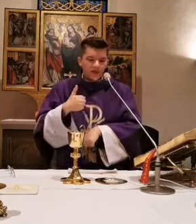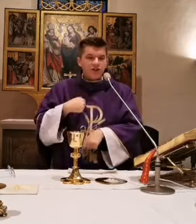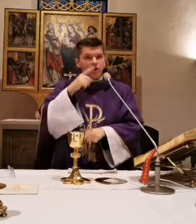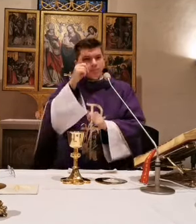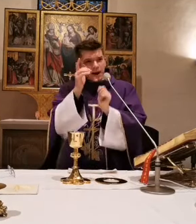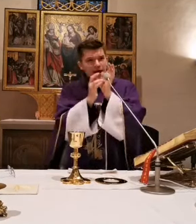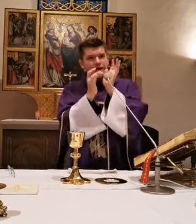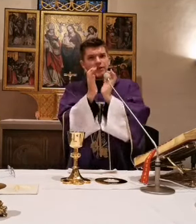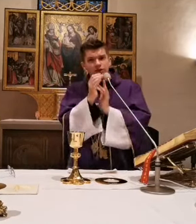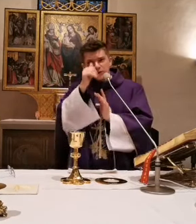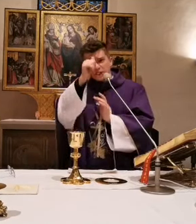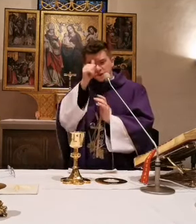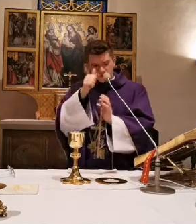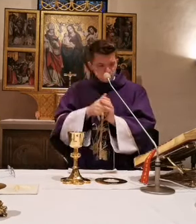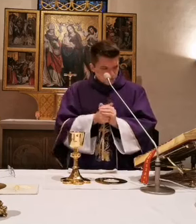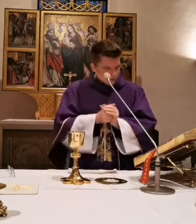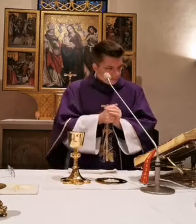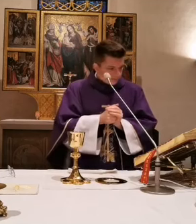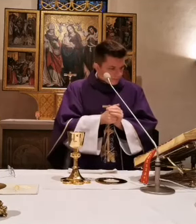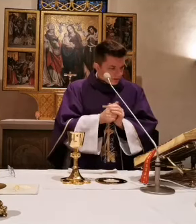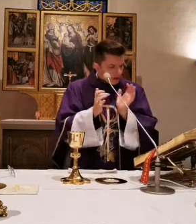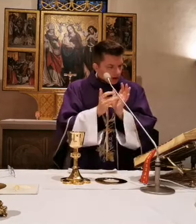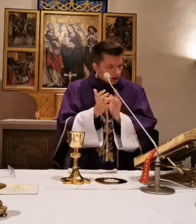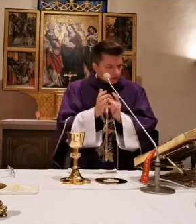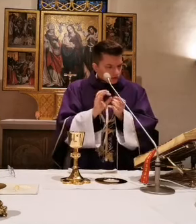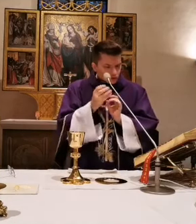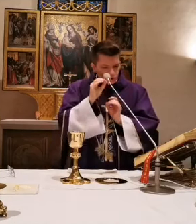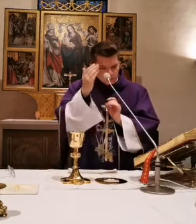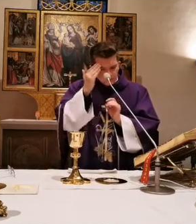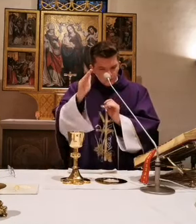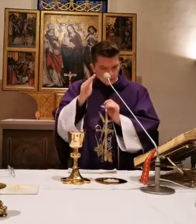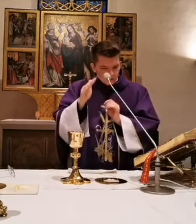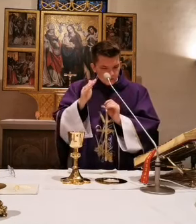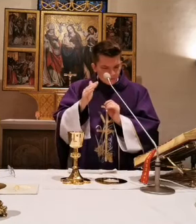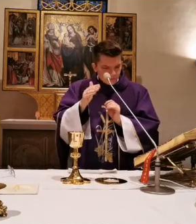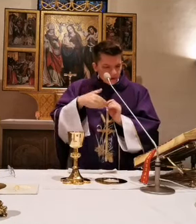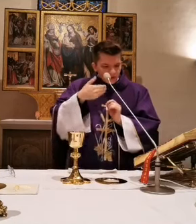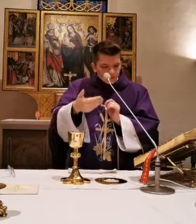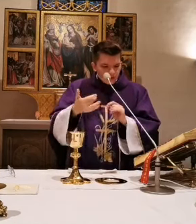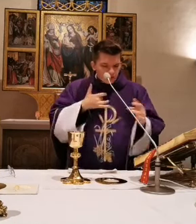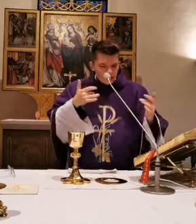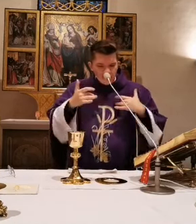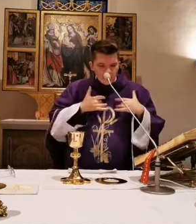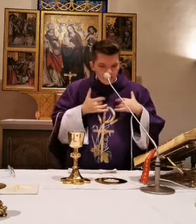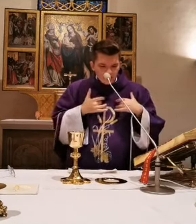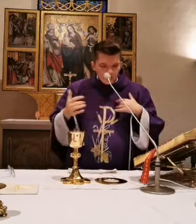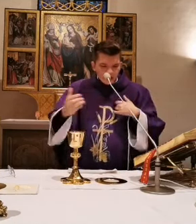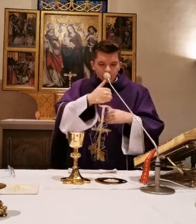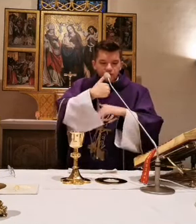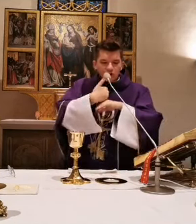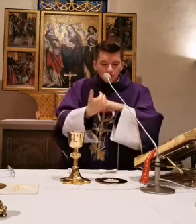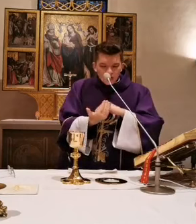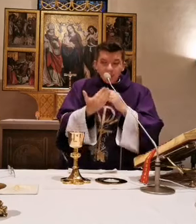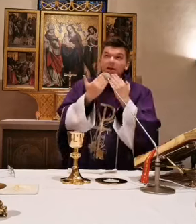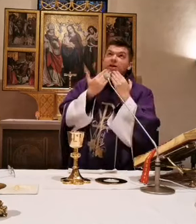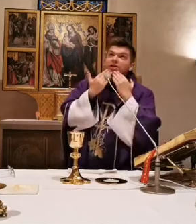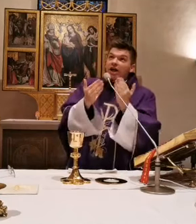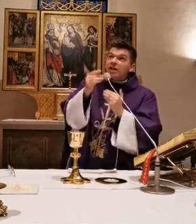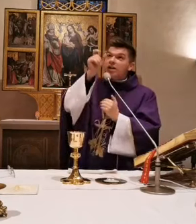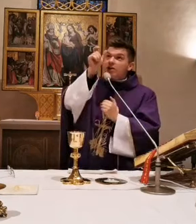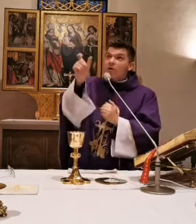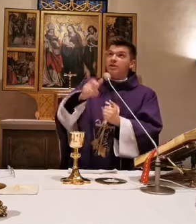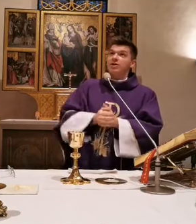krwią naszego Pana Jezusa Chrystusa. Odtąd dobrowolnie wydał się na mękę, wziął chleb